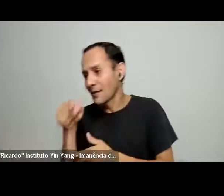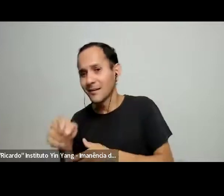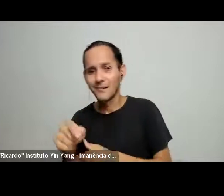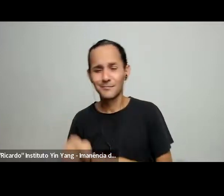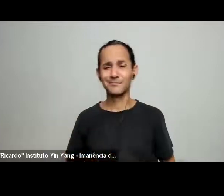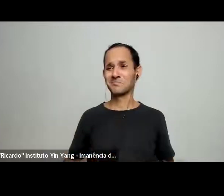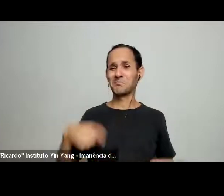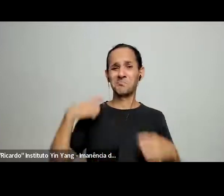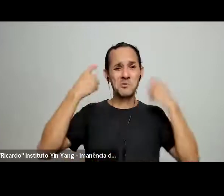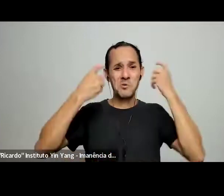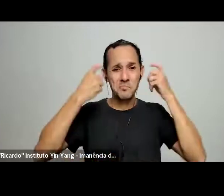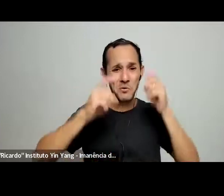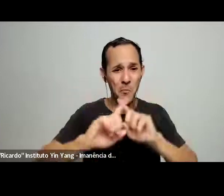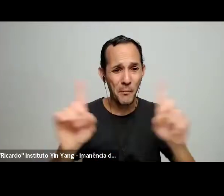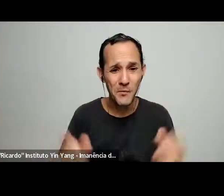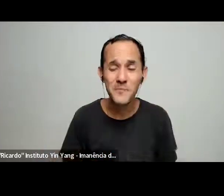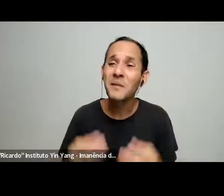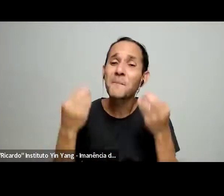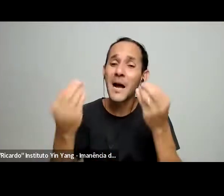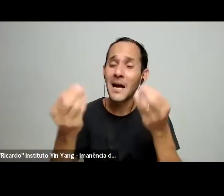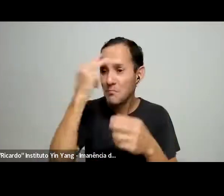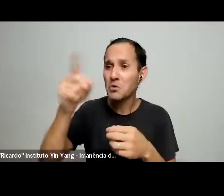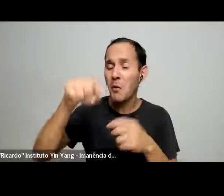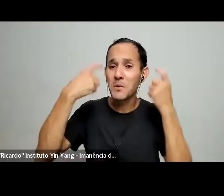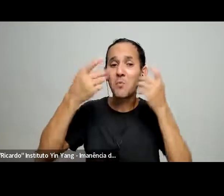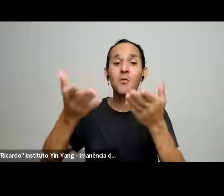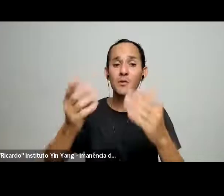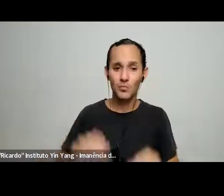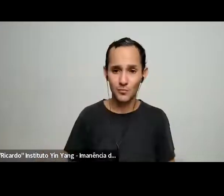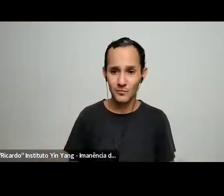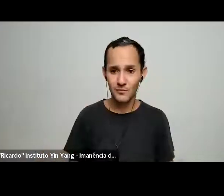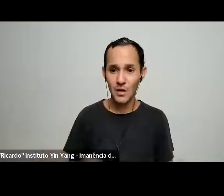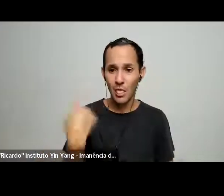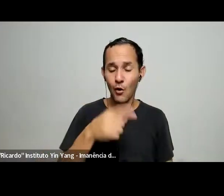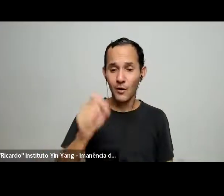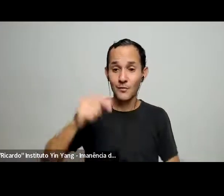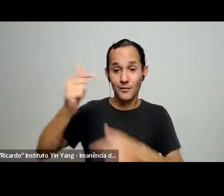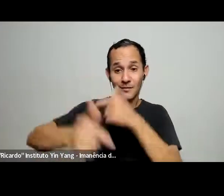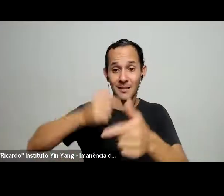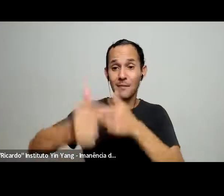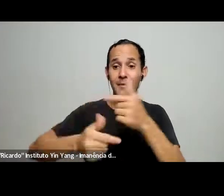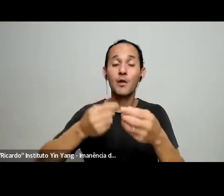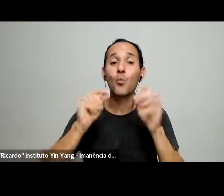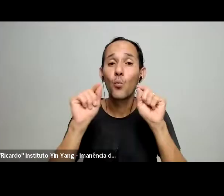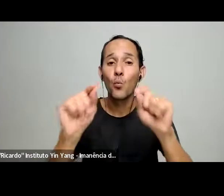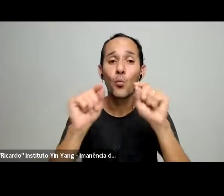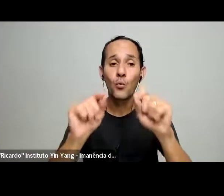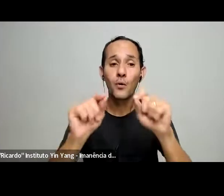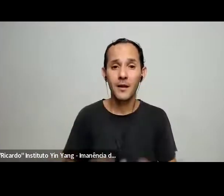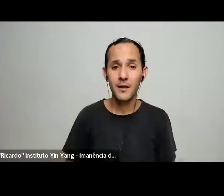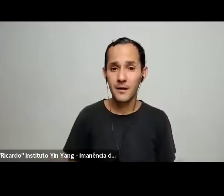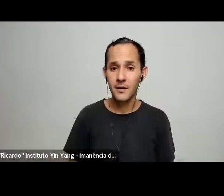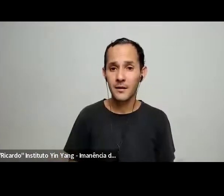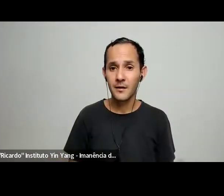se preocupou com isso. Não sei por que que as pessoas se preocupam com isso, né? A gente está no movimento aqui eh,